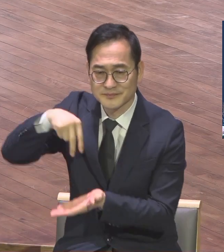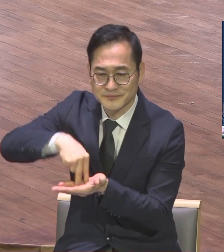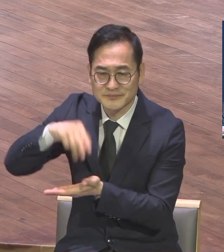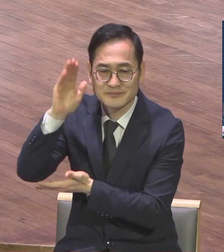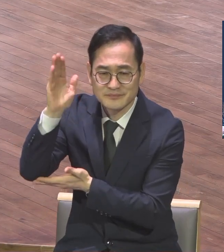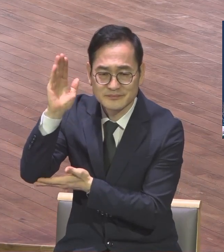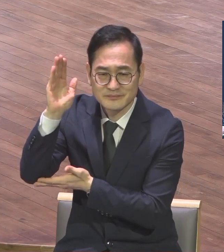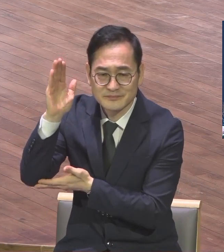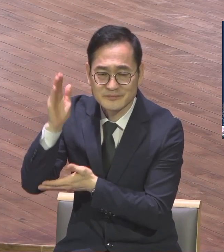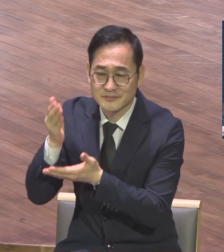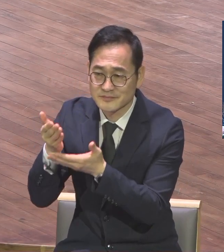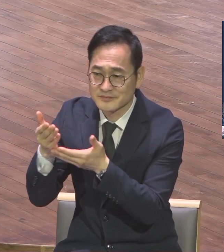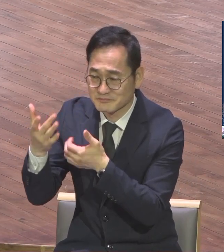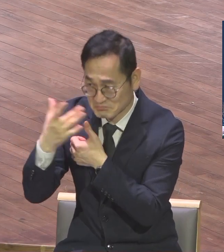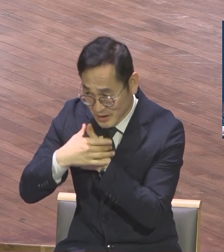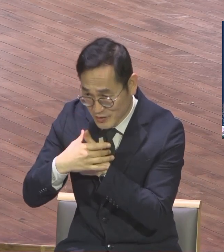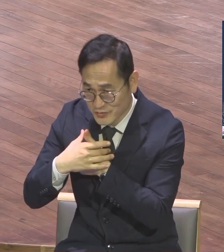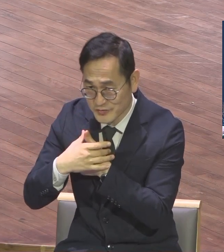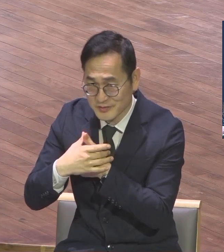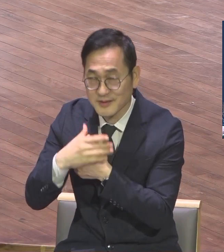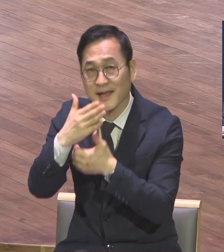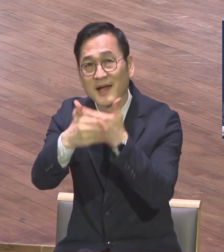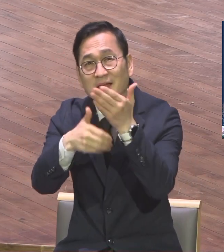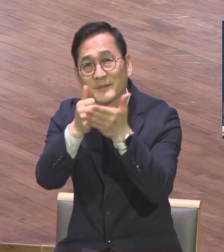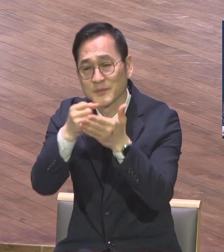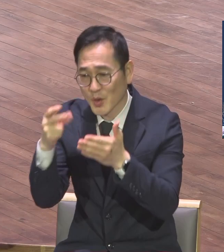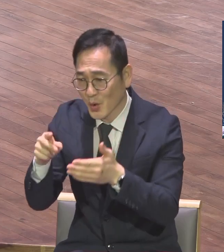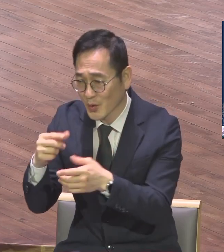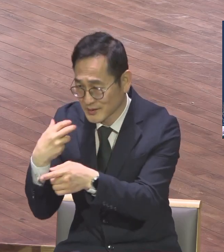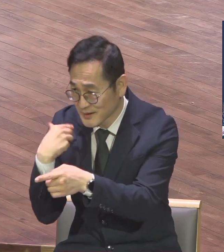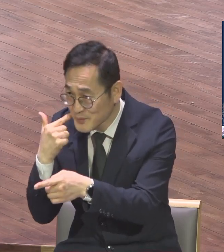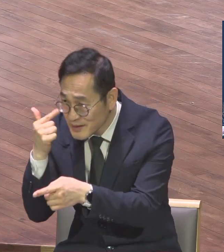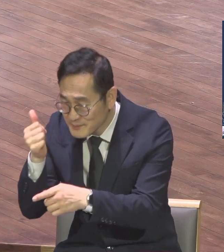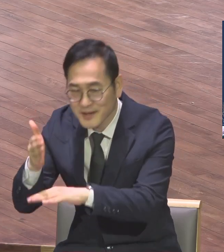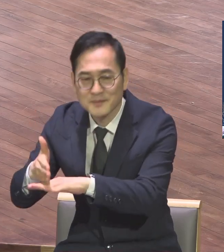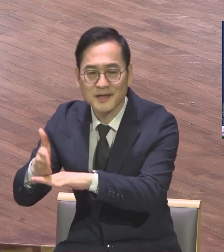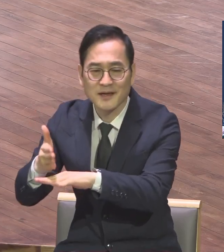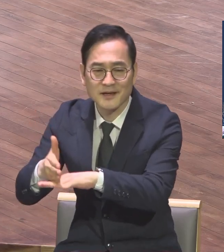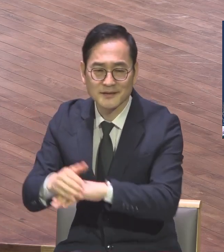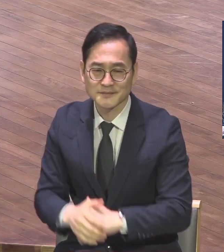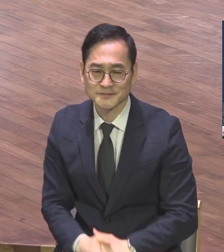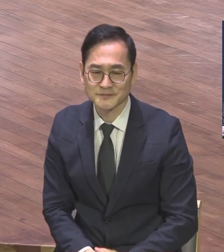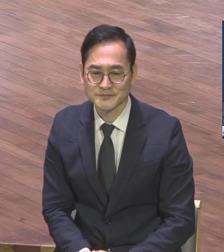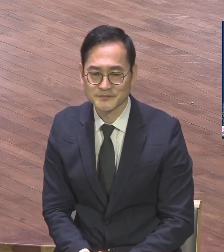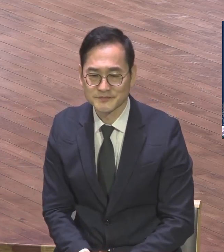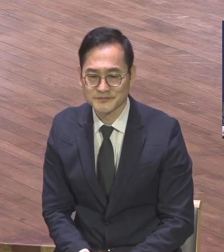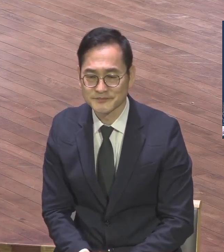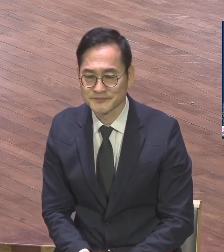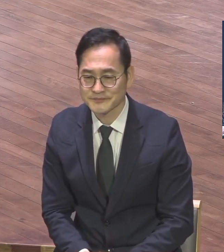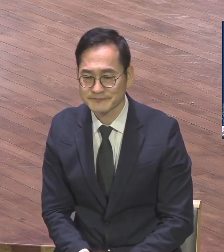우리 하나님께와 우리 정 목사님께 감사를 드립니다.